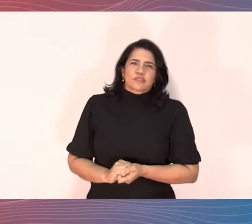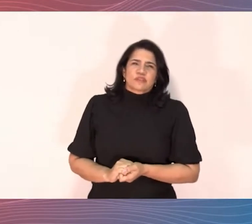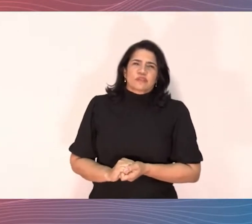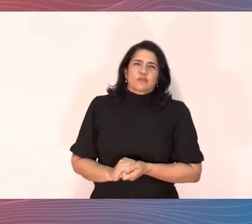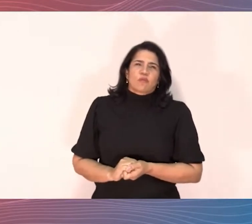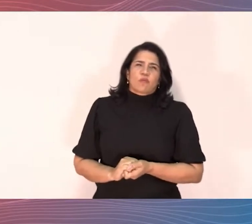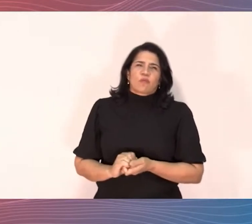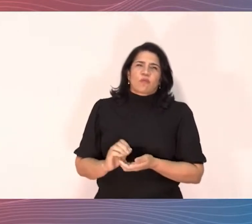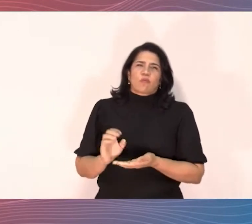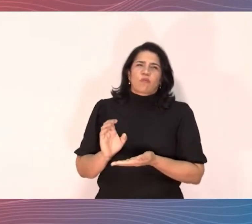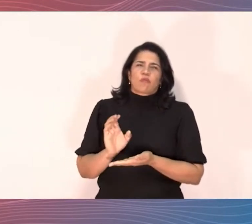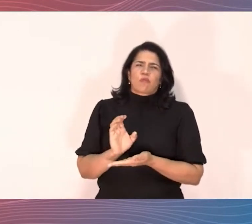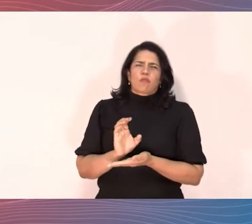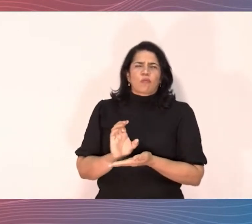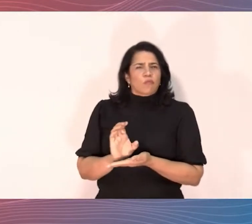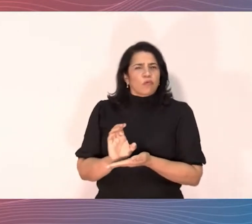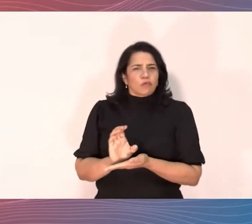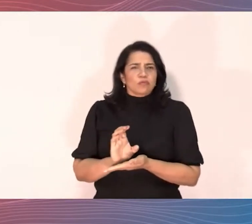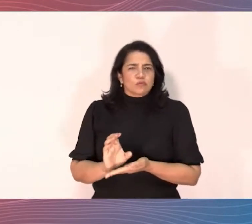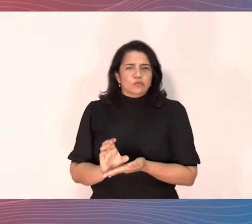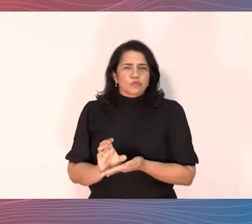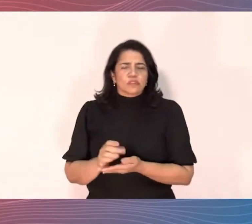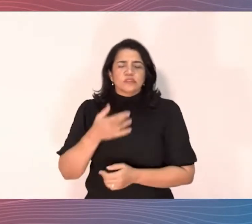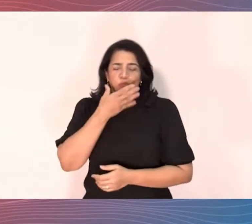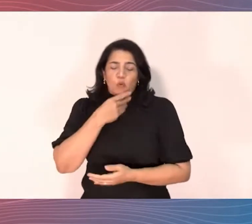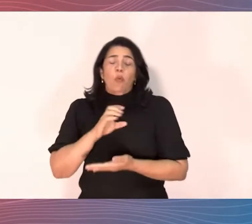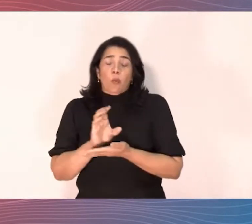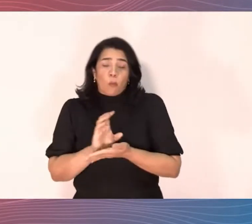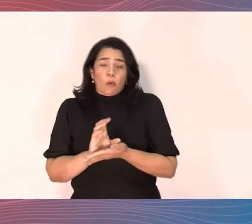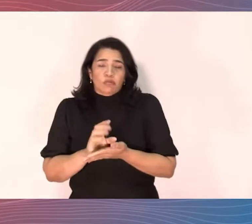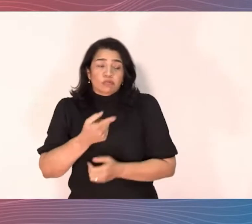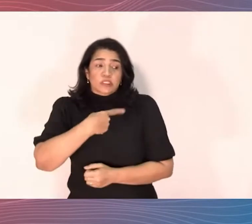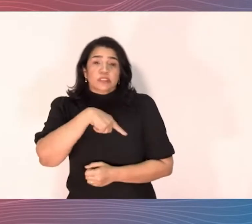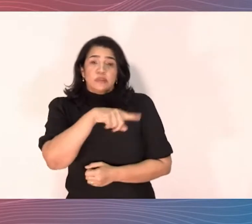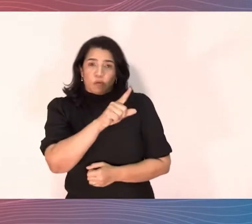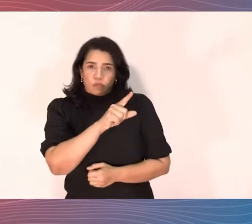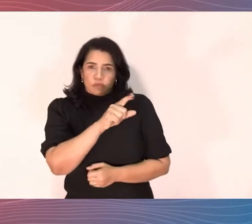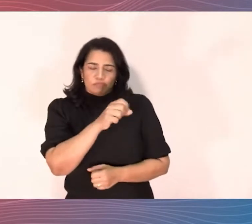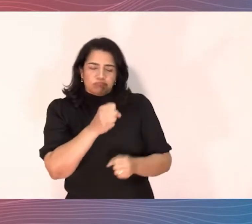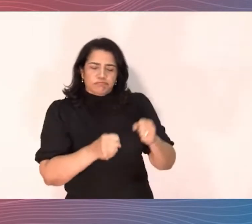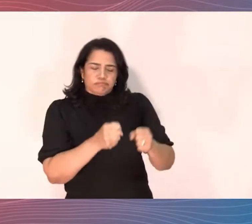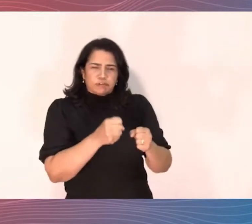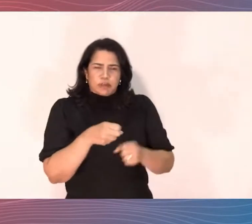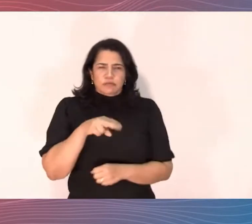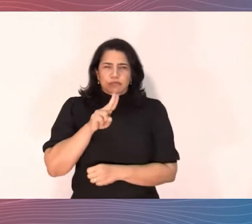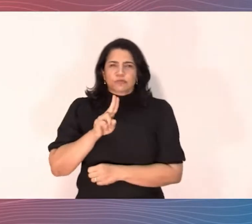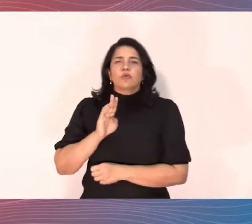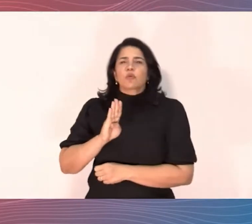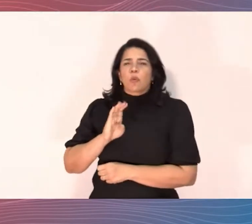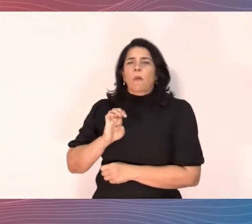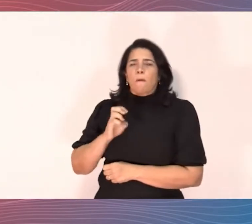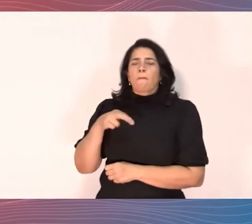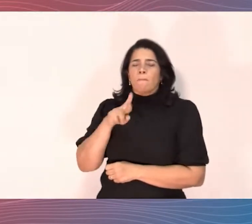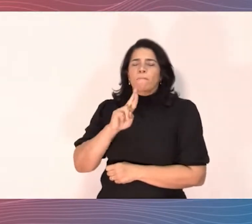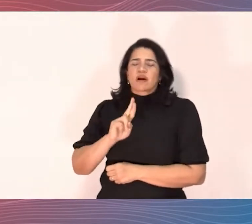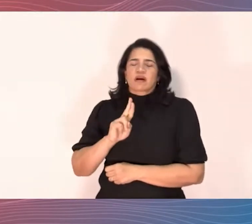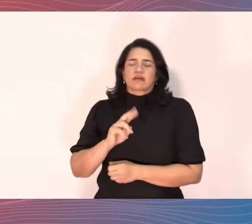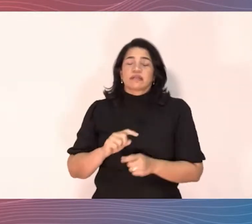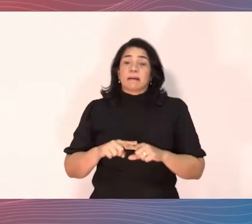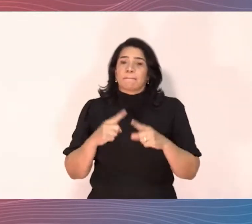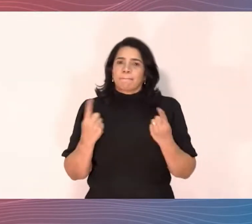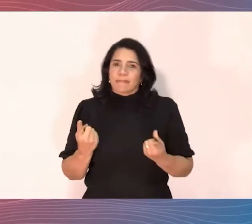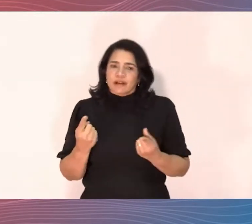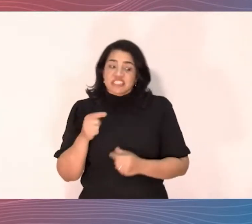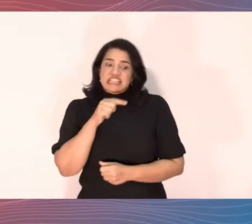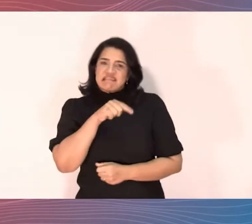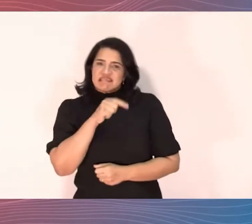próprio Uber, além de orar pelo motorista, eles estão ruminando a palavra. E chegam no seu